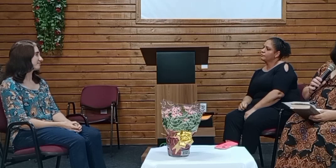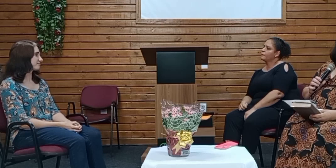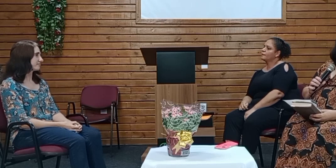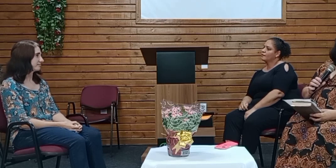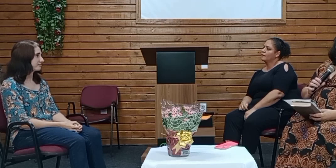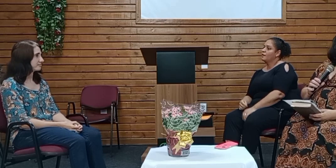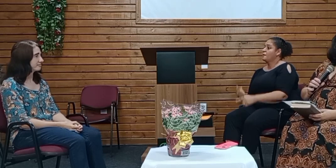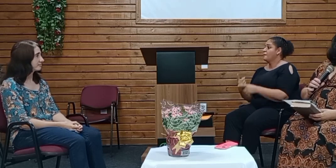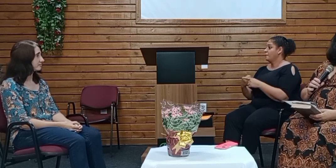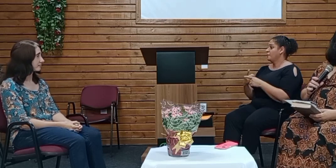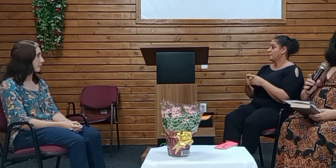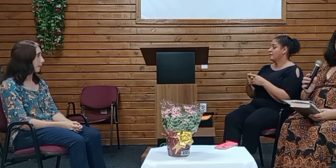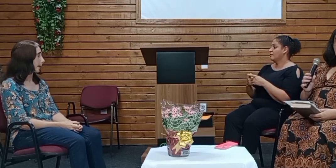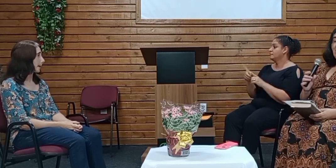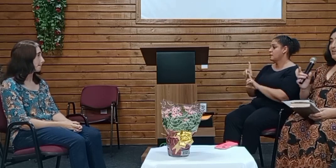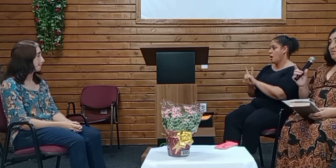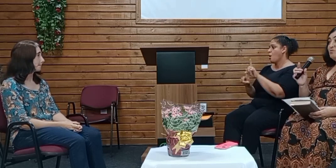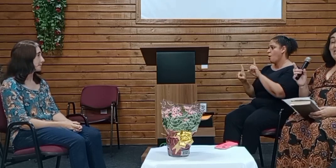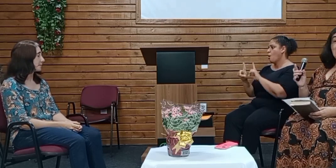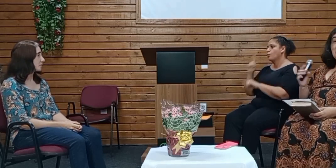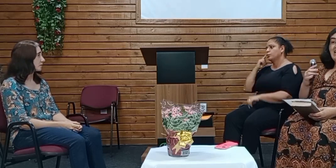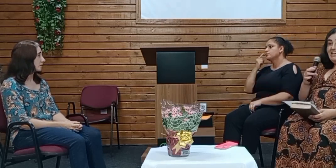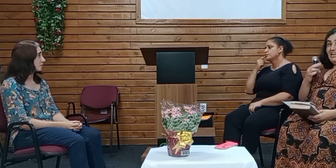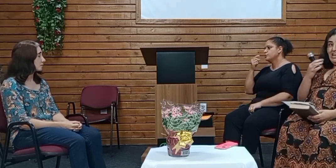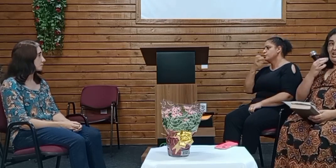Porque geralmente, né, alguns eles